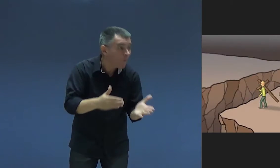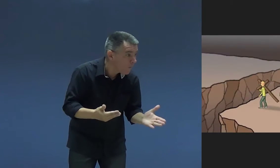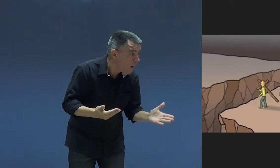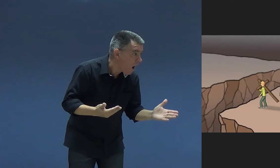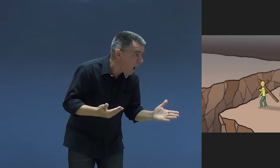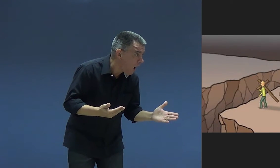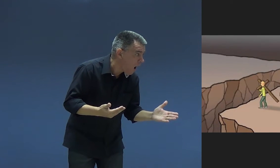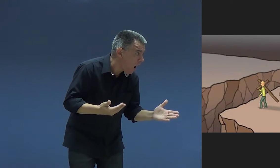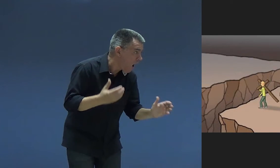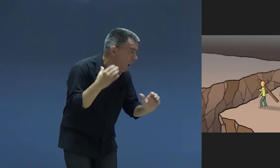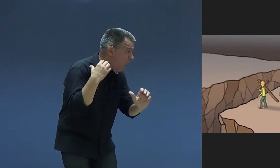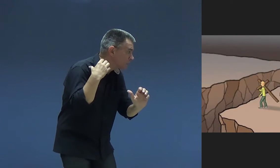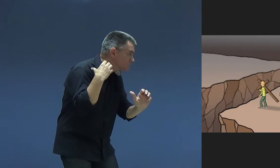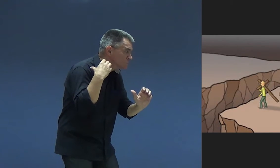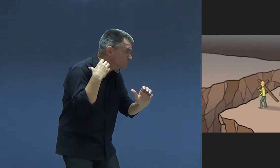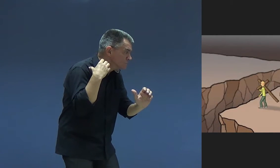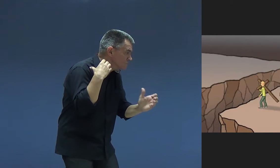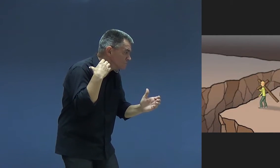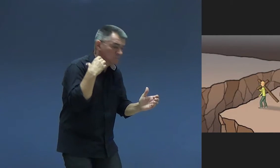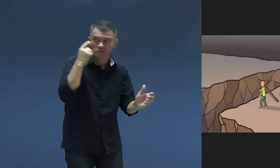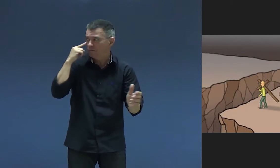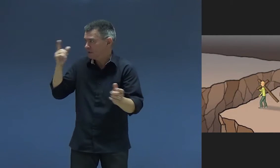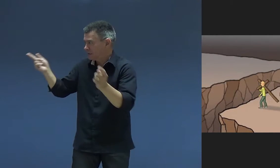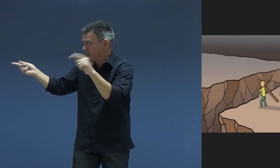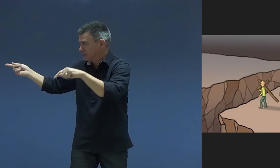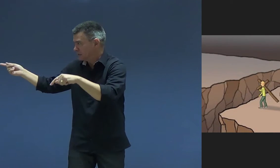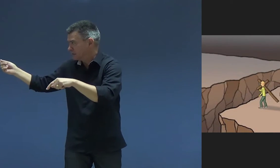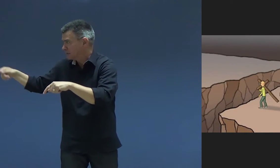Aí chegou ali no lugar. Olha ali, ó.